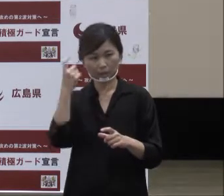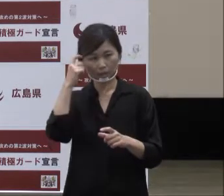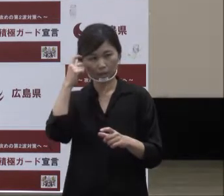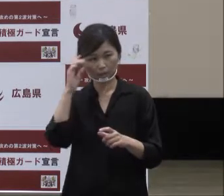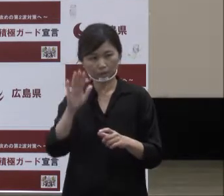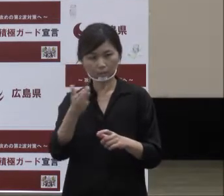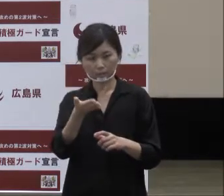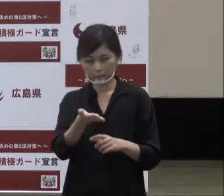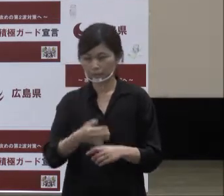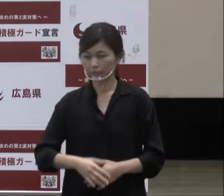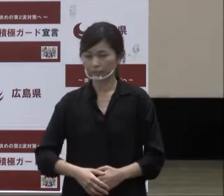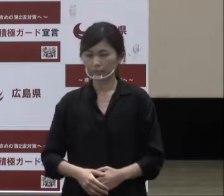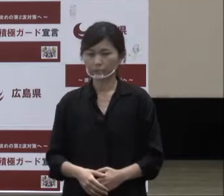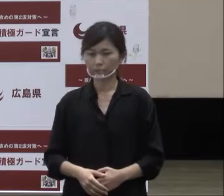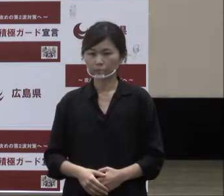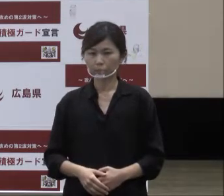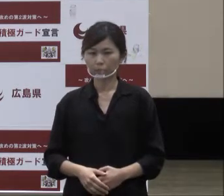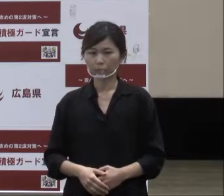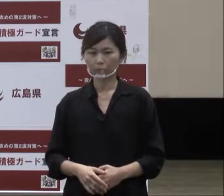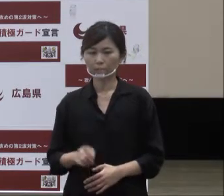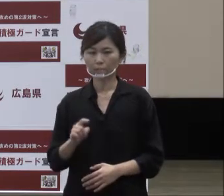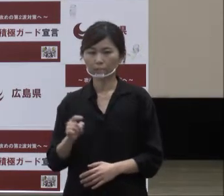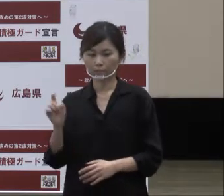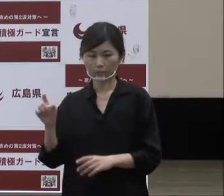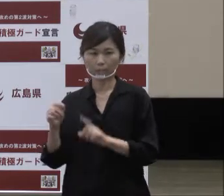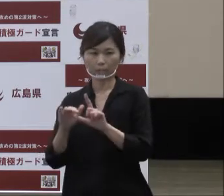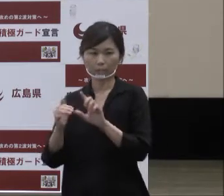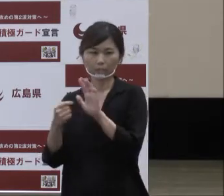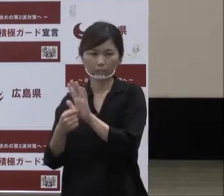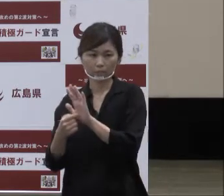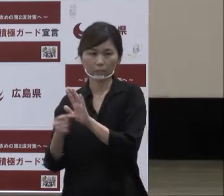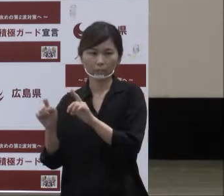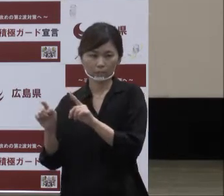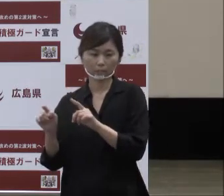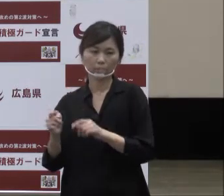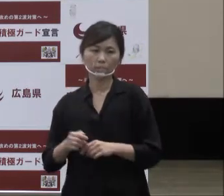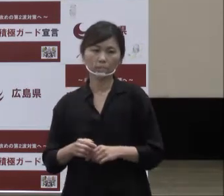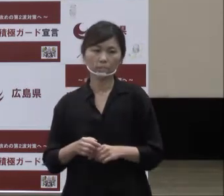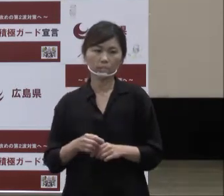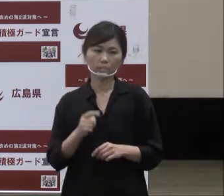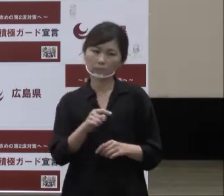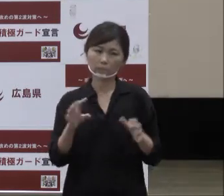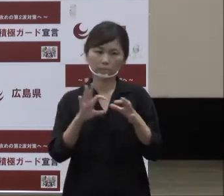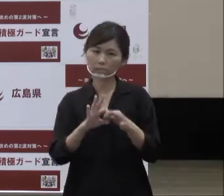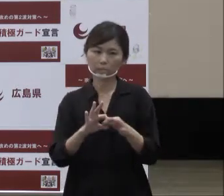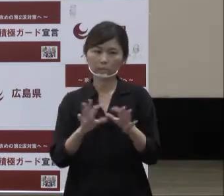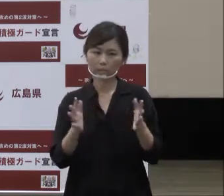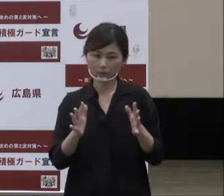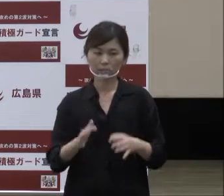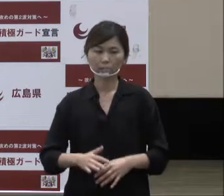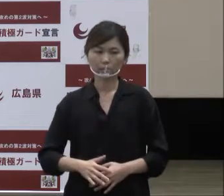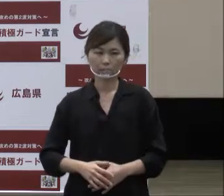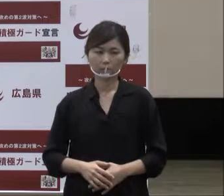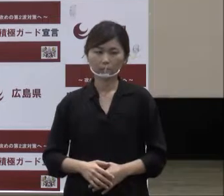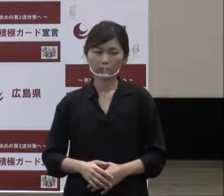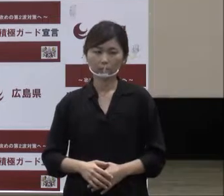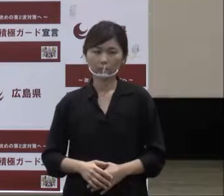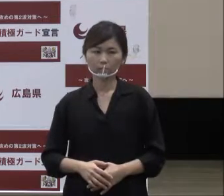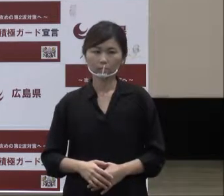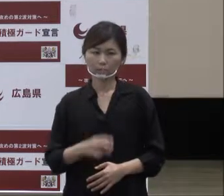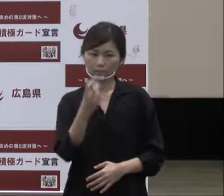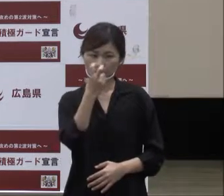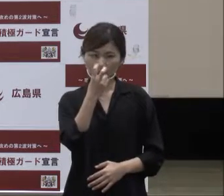か。 その指標とはですね、直接的にリンクするものではないですけども、検